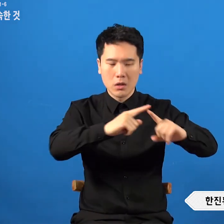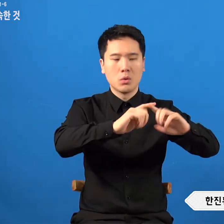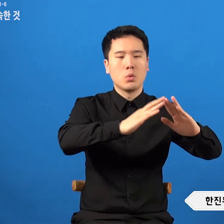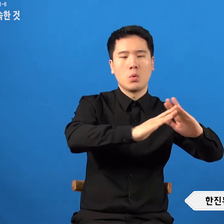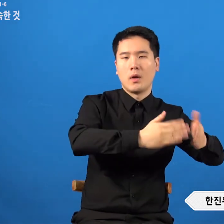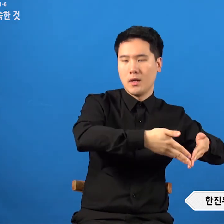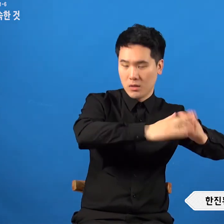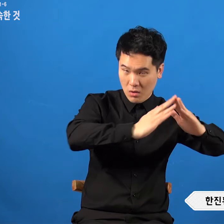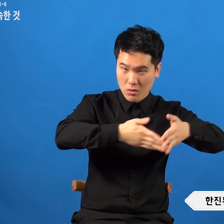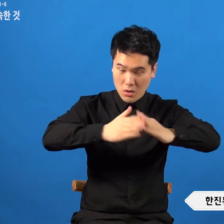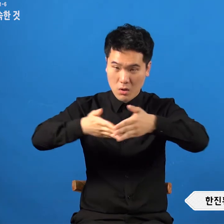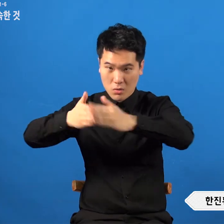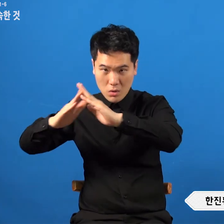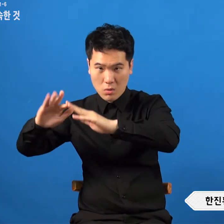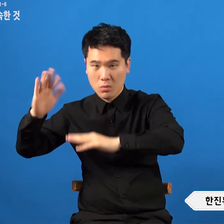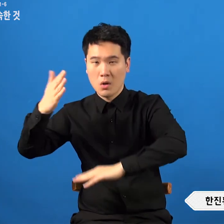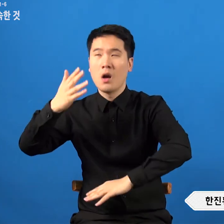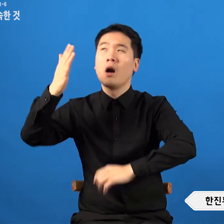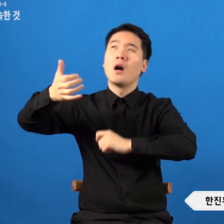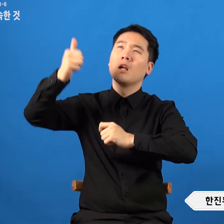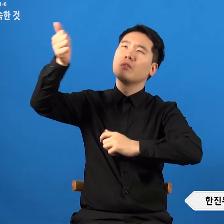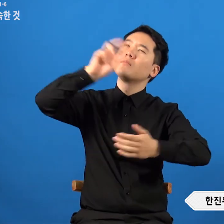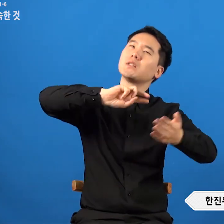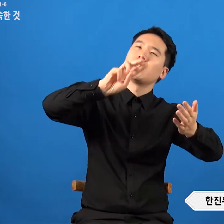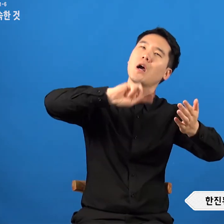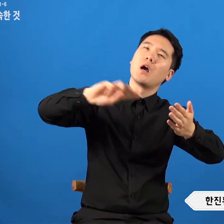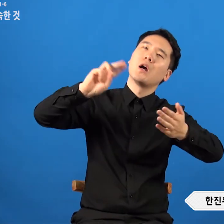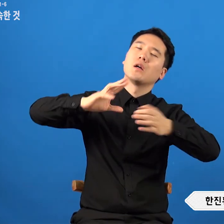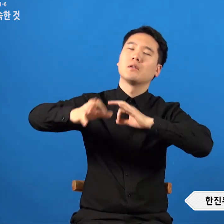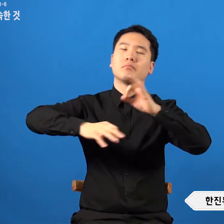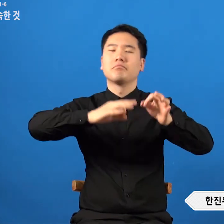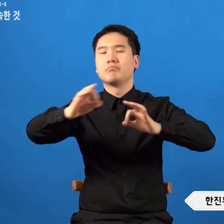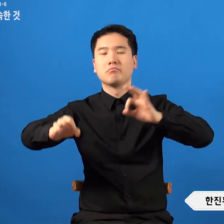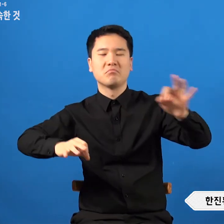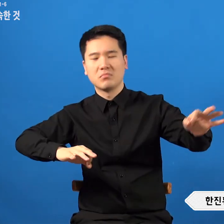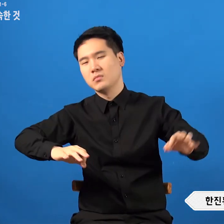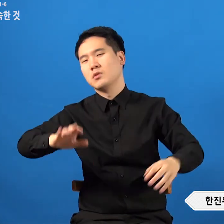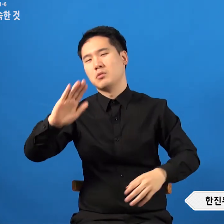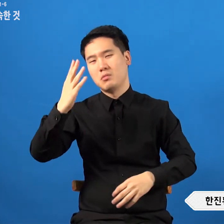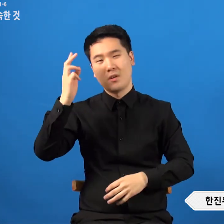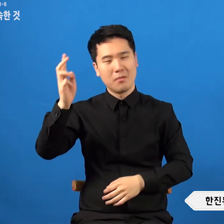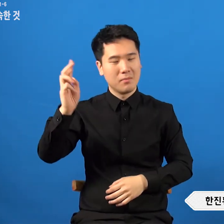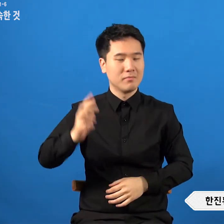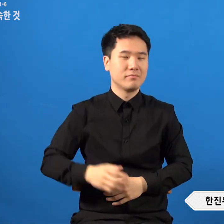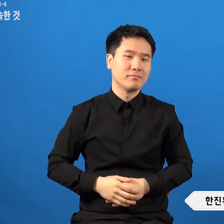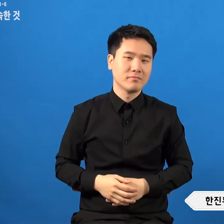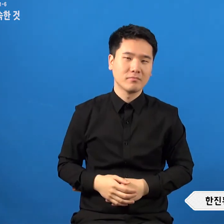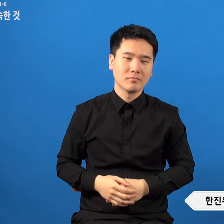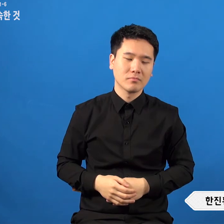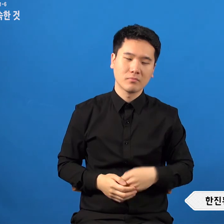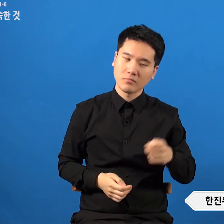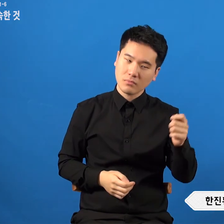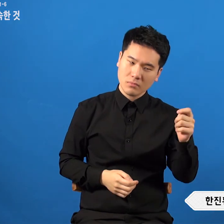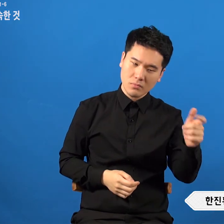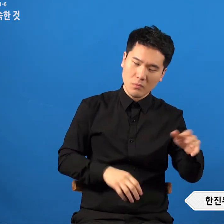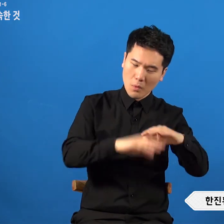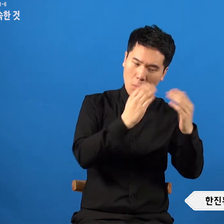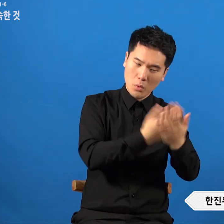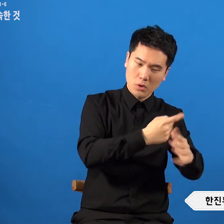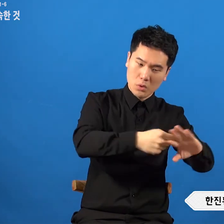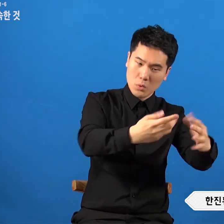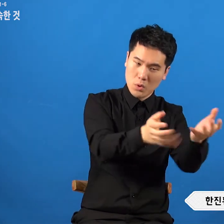마을마다 교회가 서서 하나님을 찬양하는 소리가 드높이 울려 퍼질 줄 누가 알겠습니까? 아니면